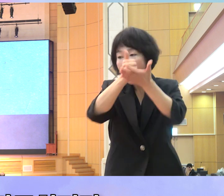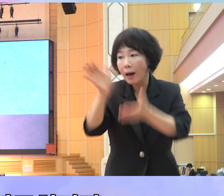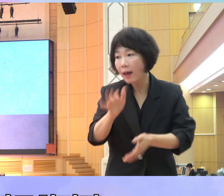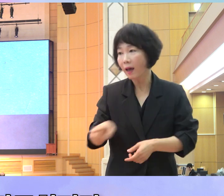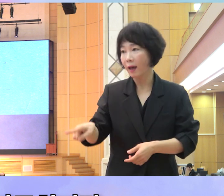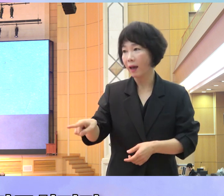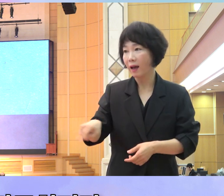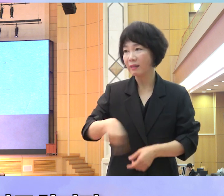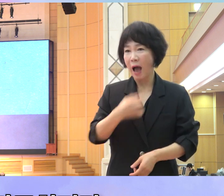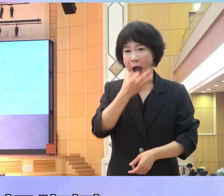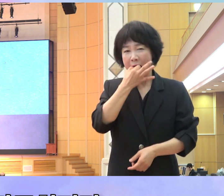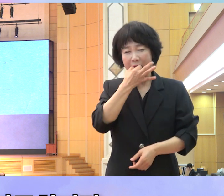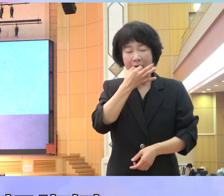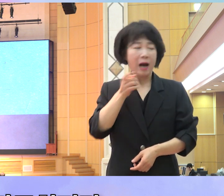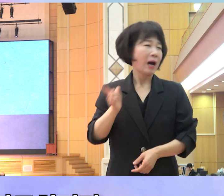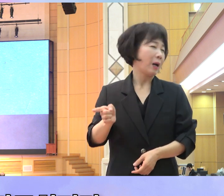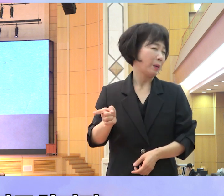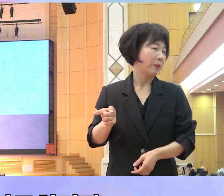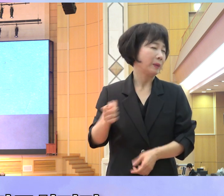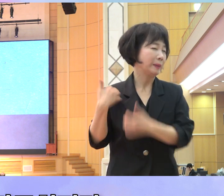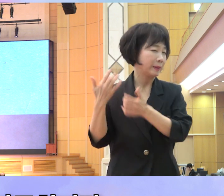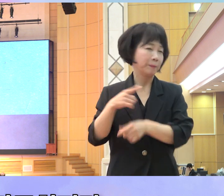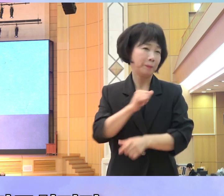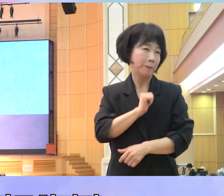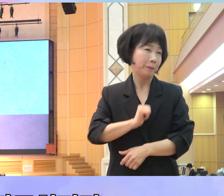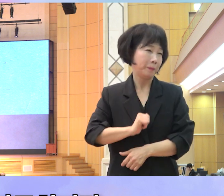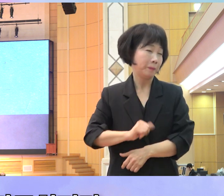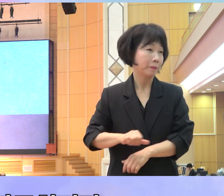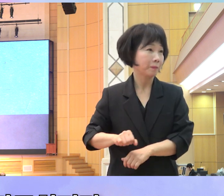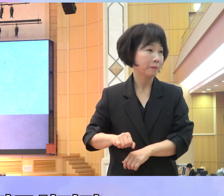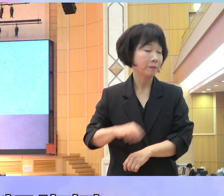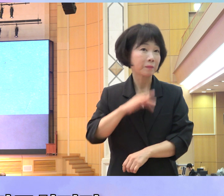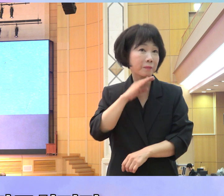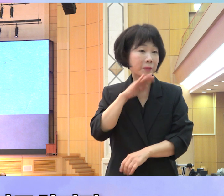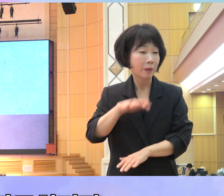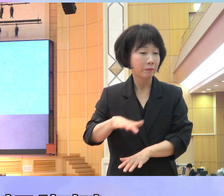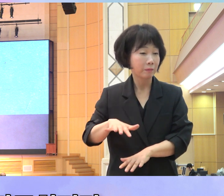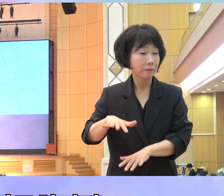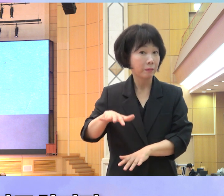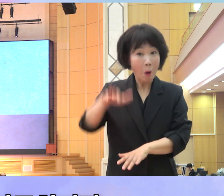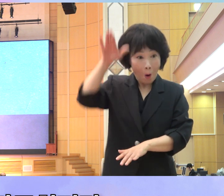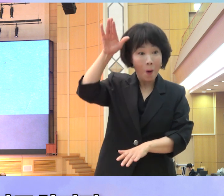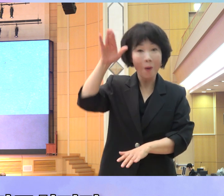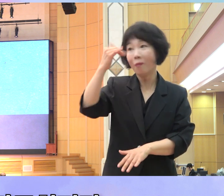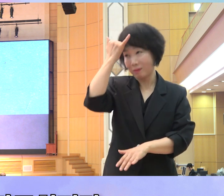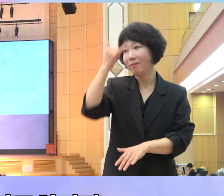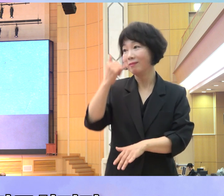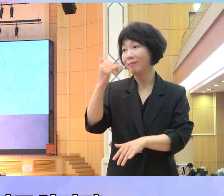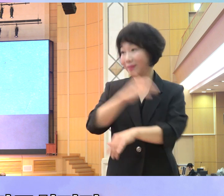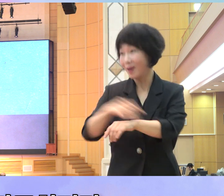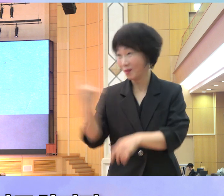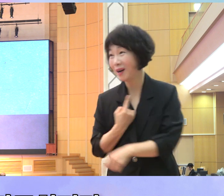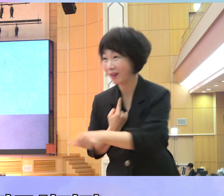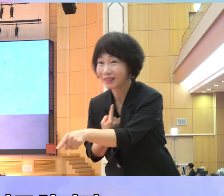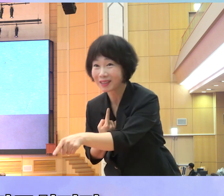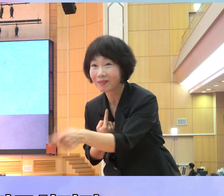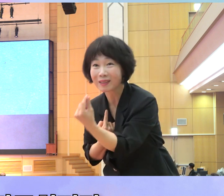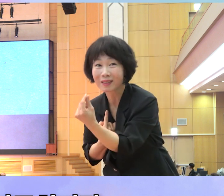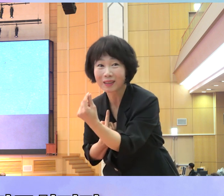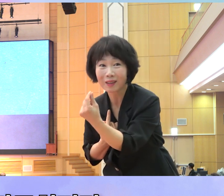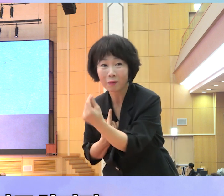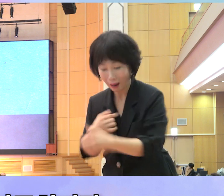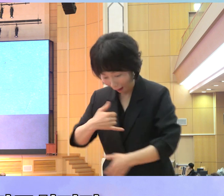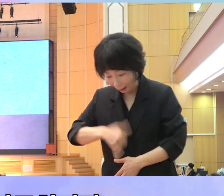그런데 이 자녀가 장성을 해요. 저희는 늙어가겠지요. 그리고 그 자녀가 엄마 아빠가 어느